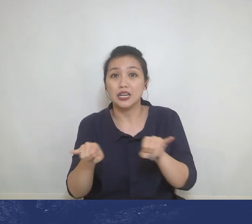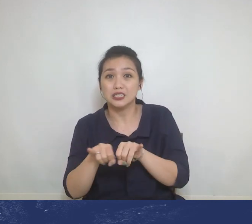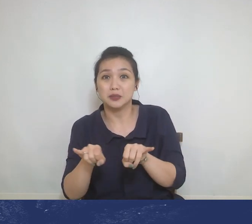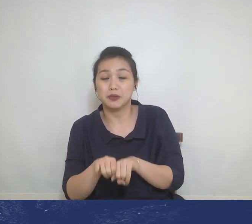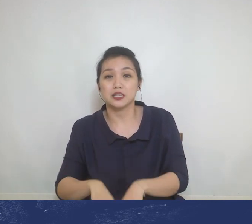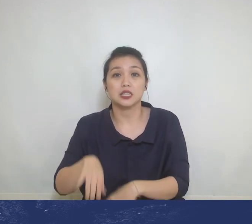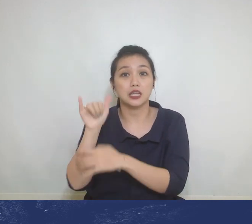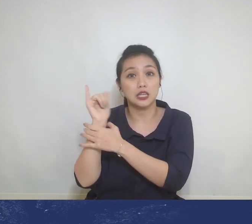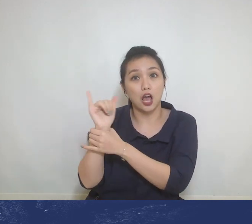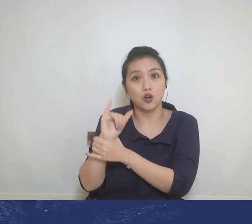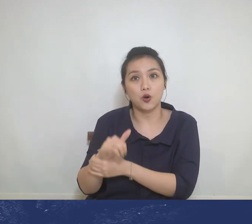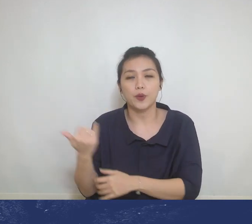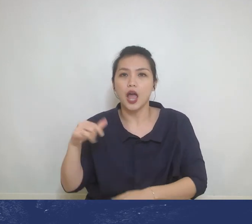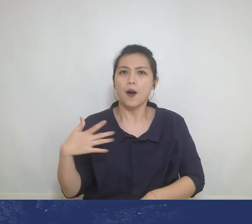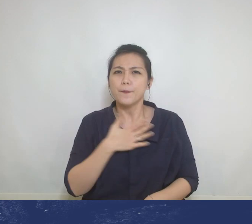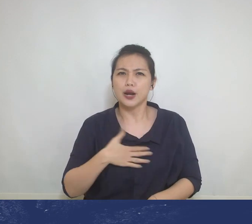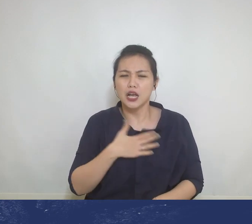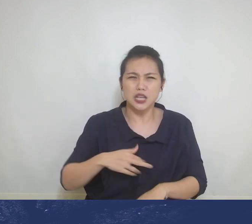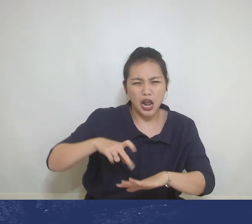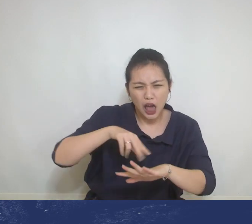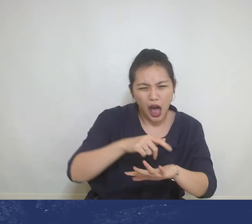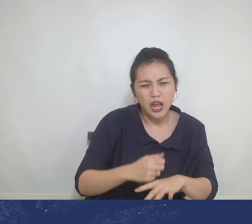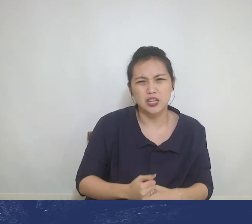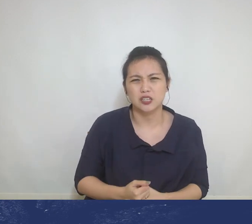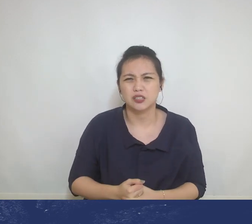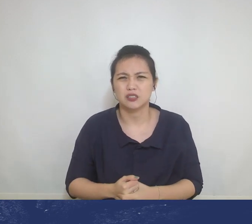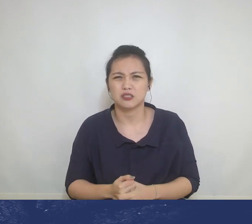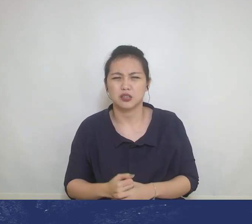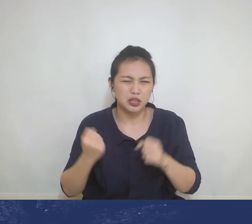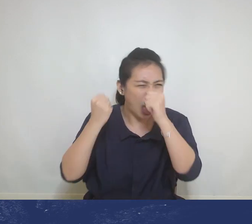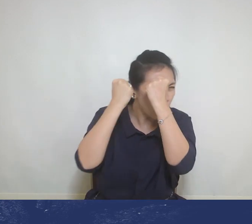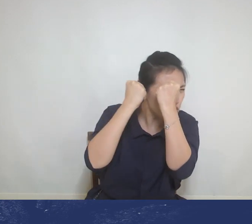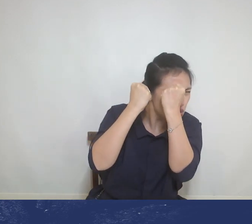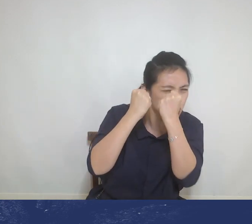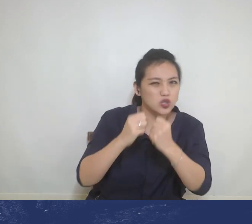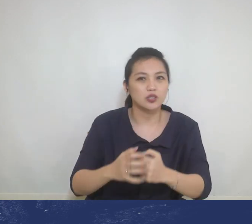lari, Yakub ini lari pergi ke rumah Laban itu dengan tidak membereskan